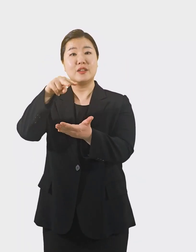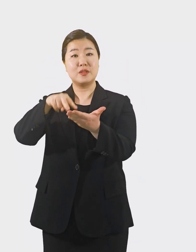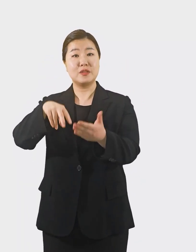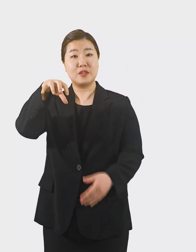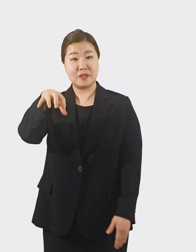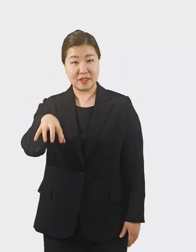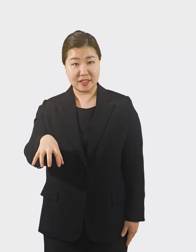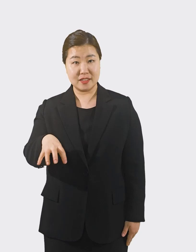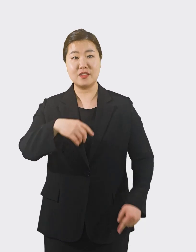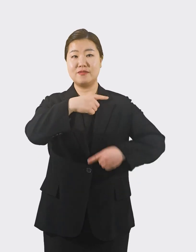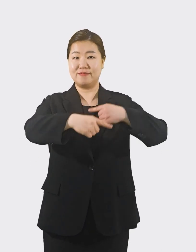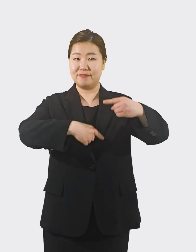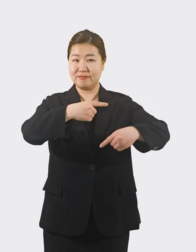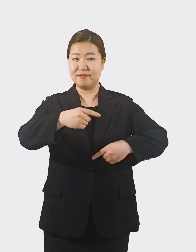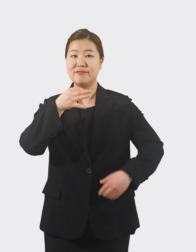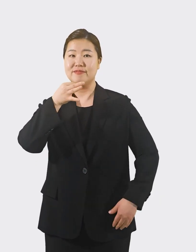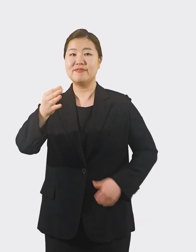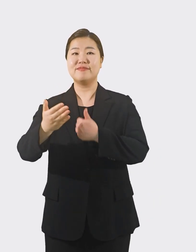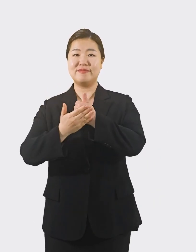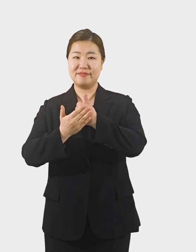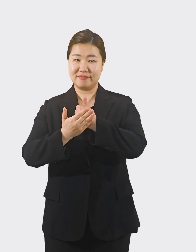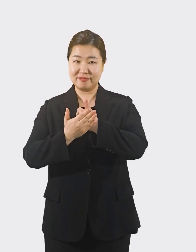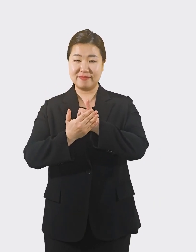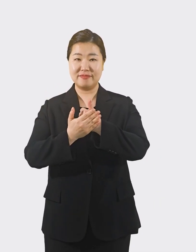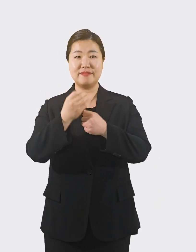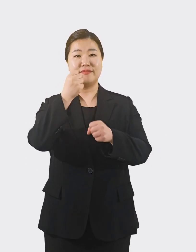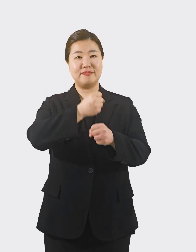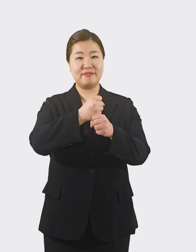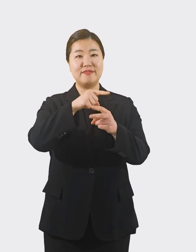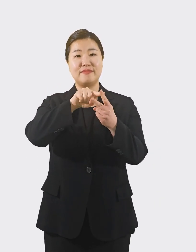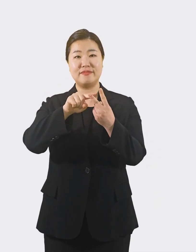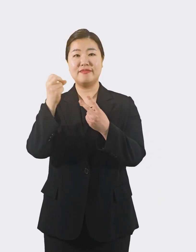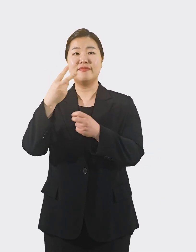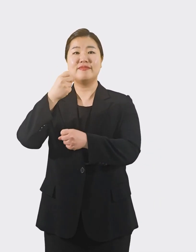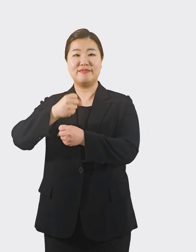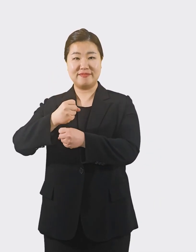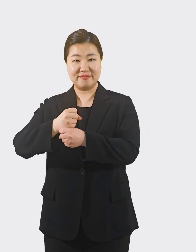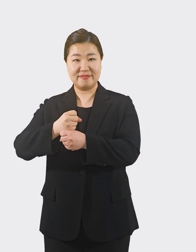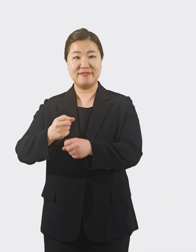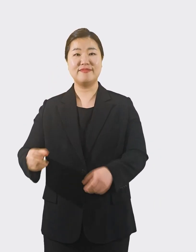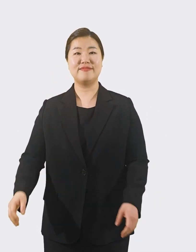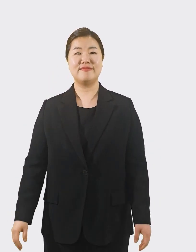국립장애인 도서관의 수어, 음성 지원을 받아 제작, 재구성한 것입니다.